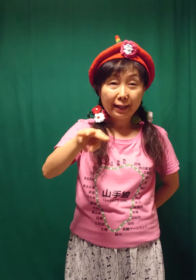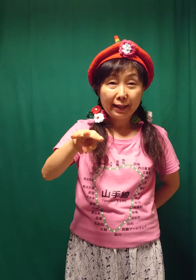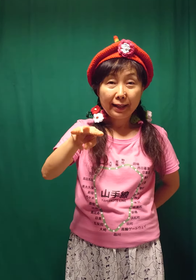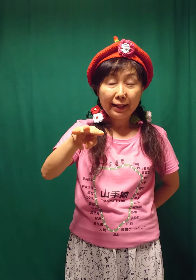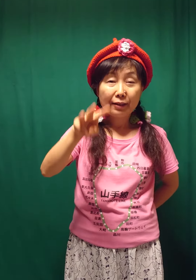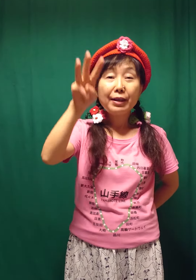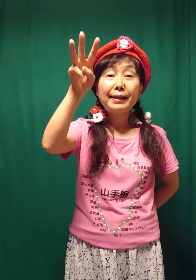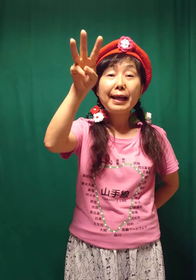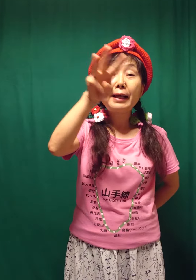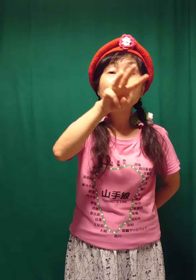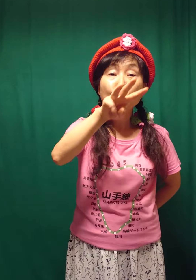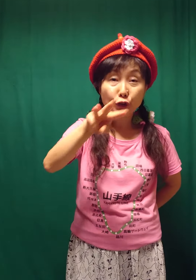これで